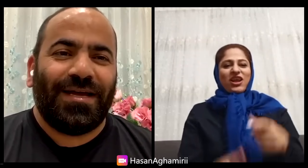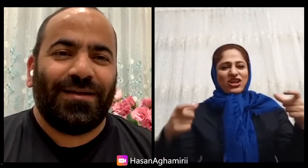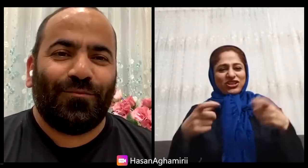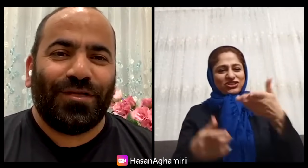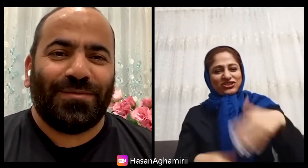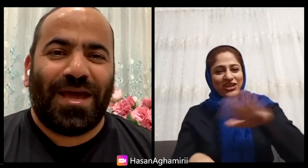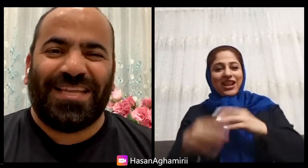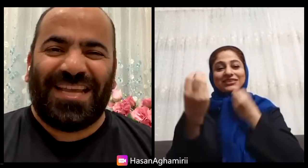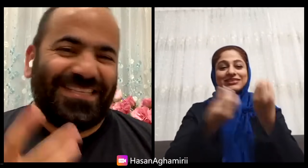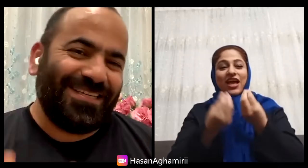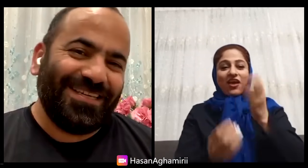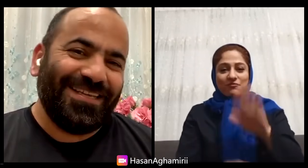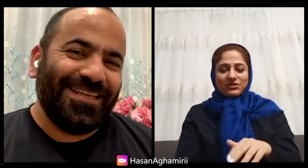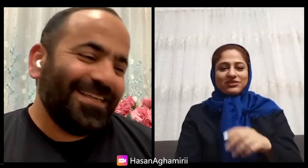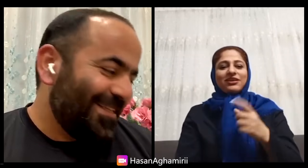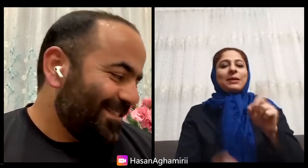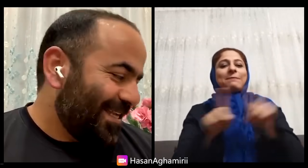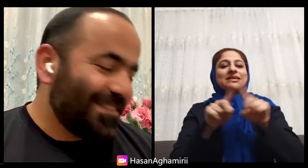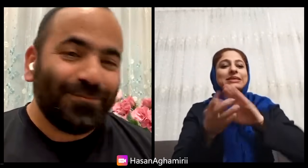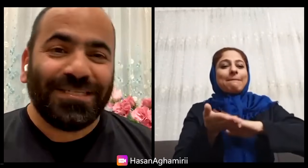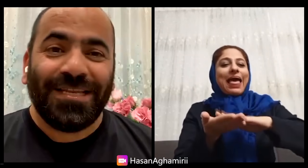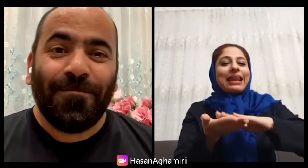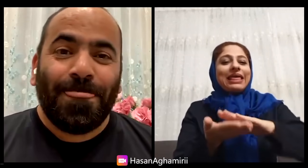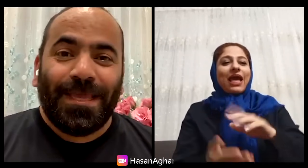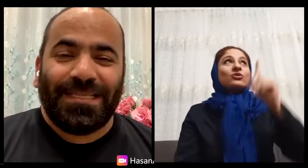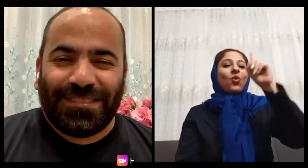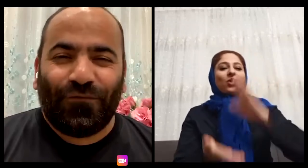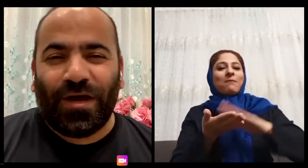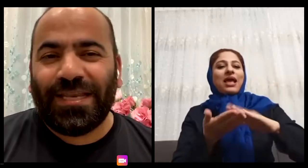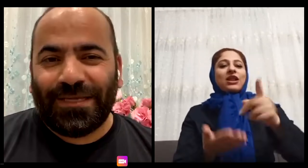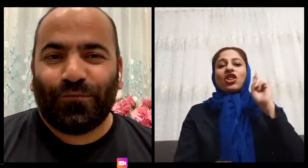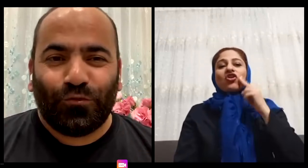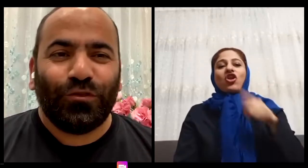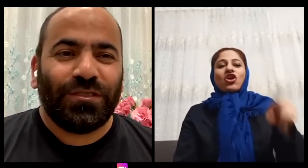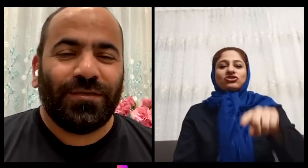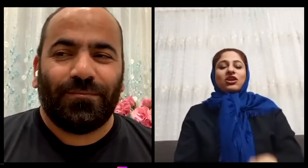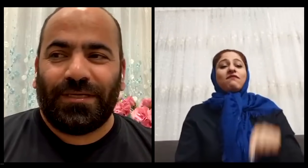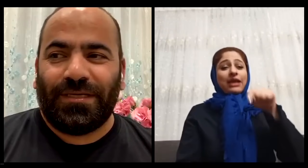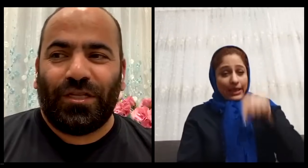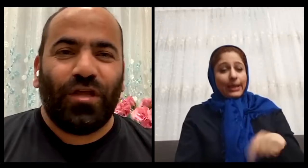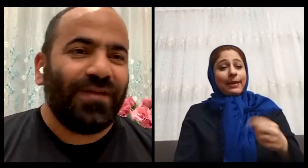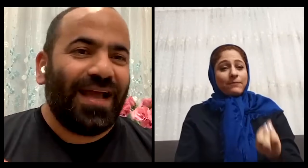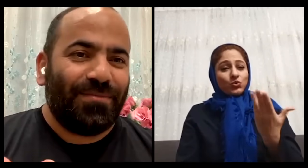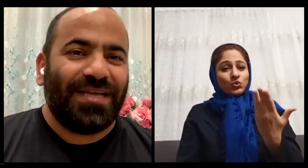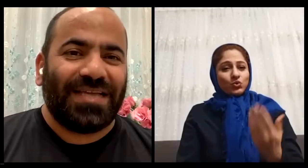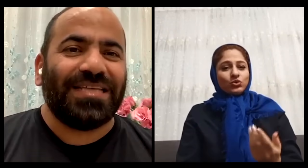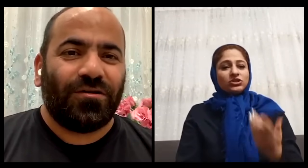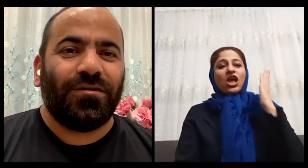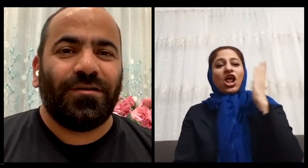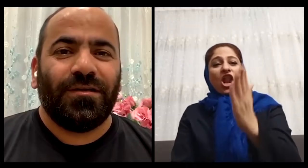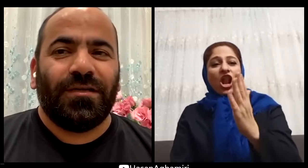و باعث برکت جلسه باشن. اتفاقا امروز لایو قبل